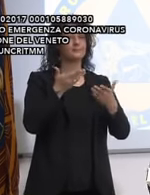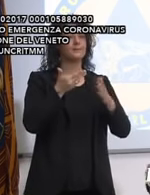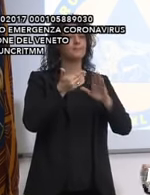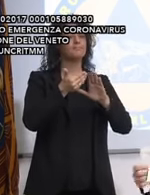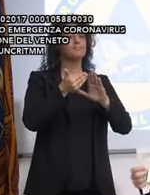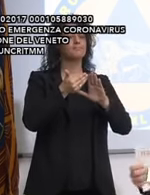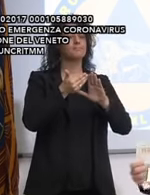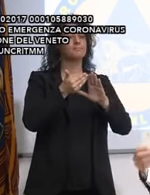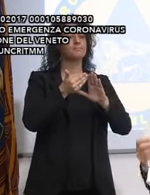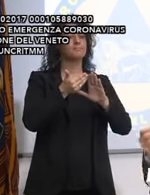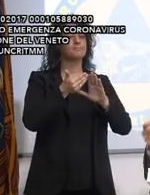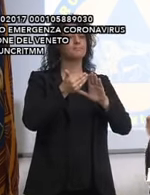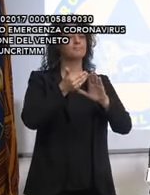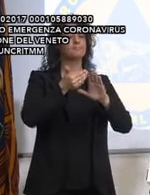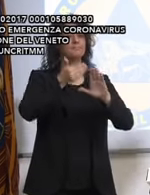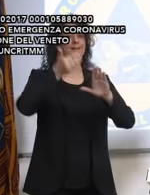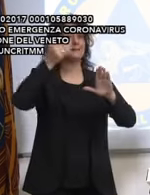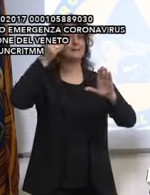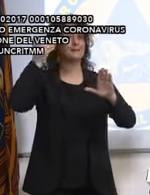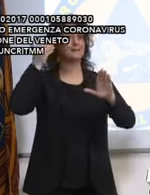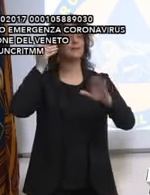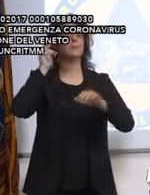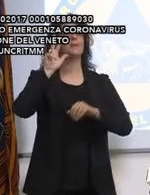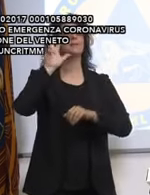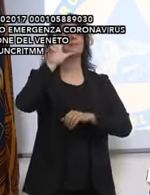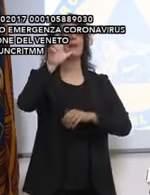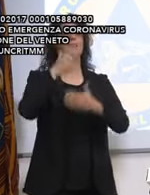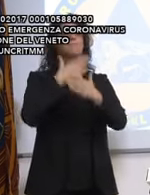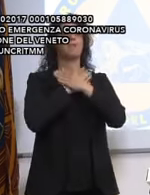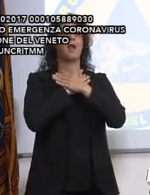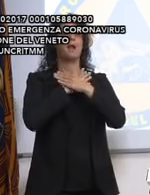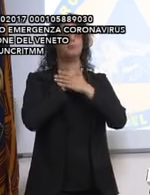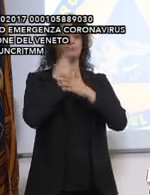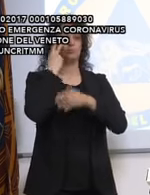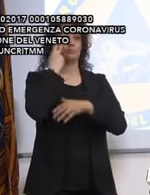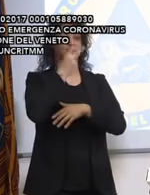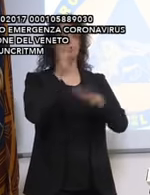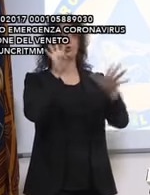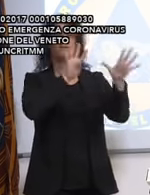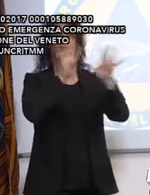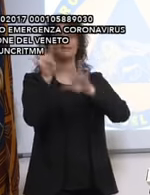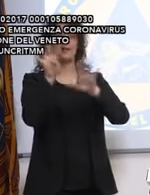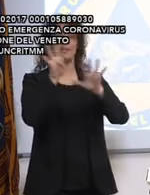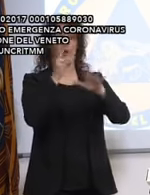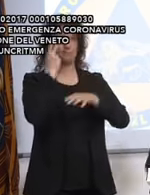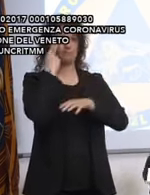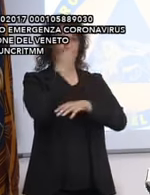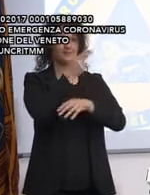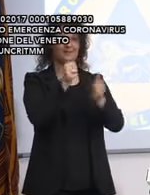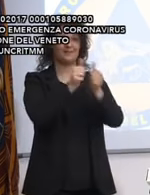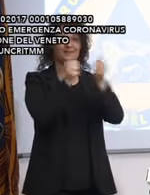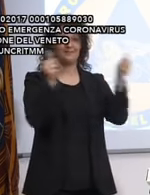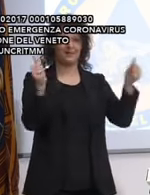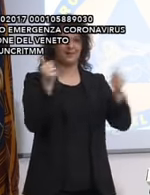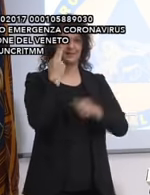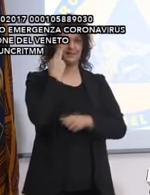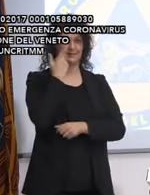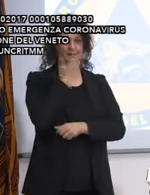il 3 di maggio erano 99, vedete la differenza.